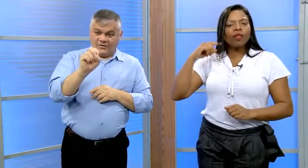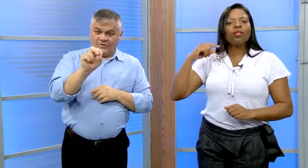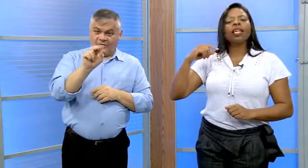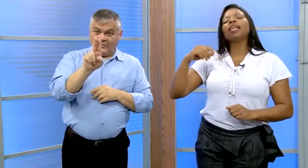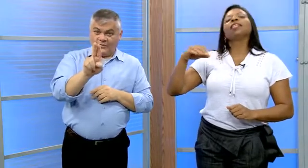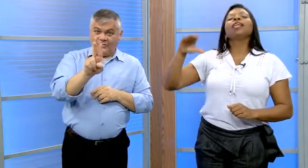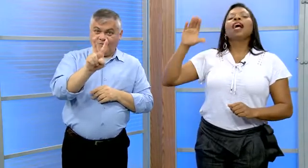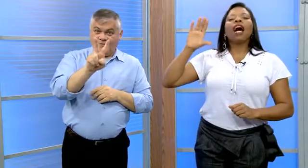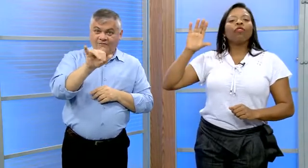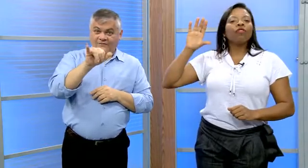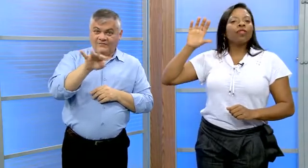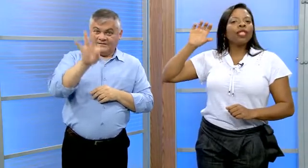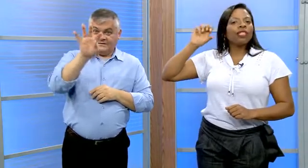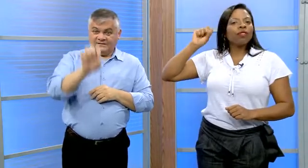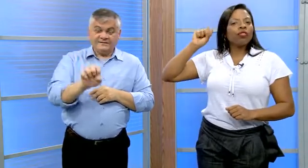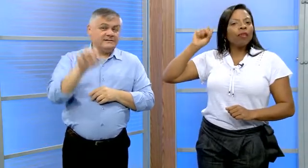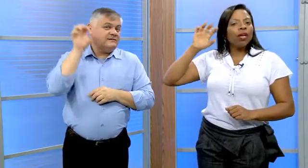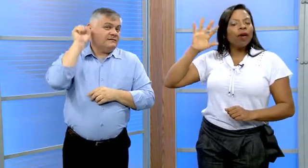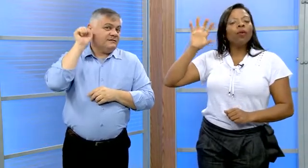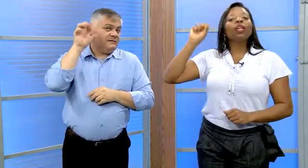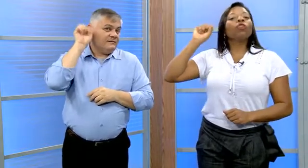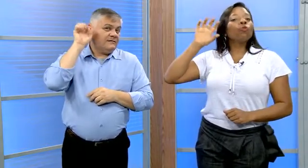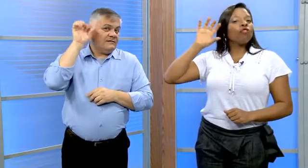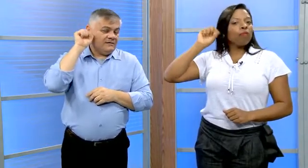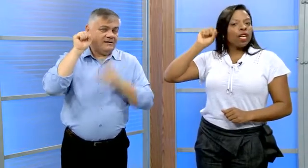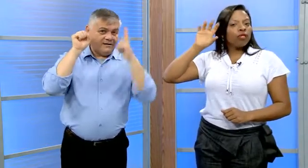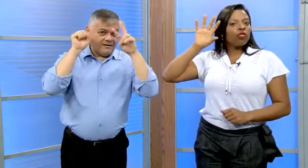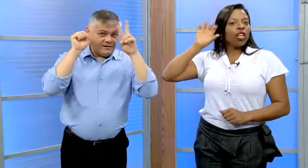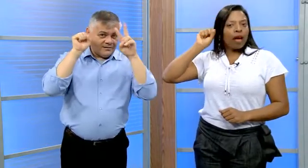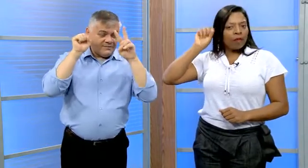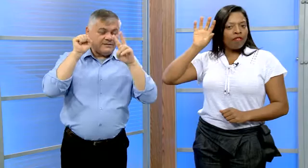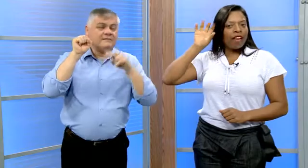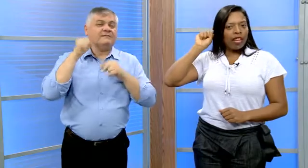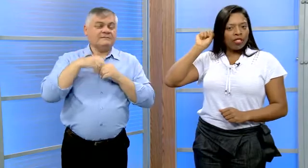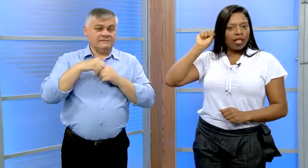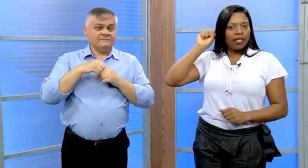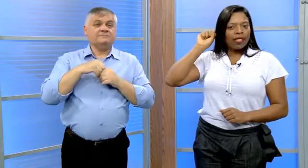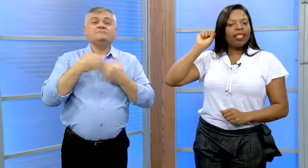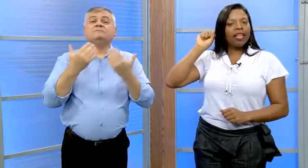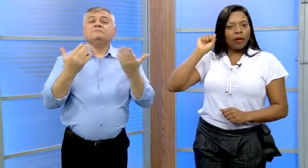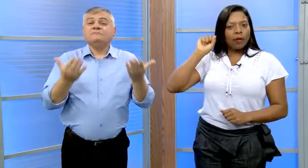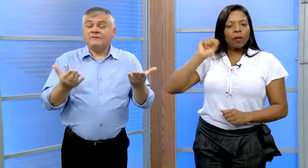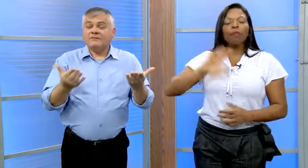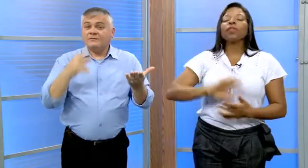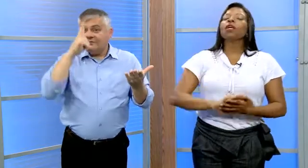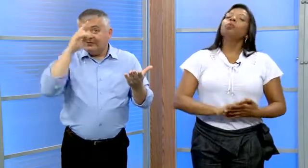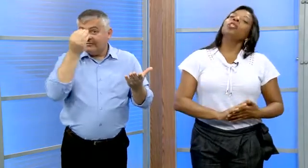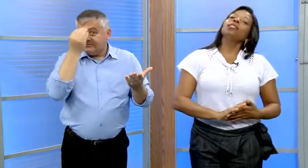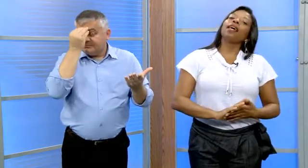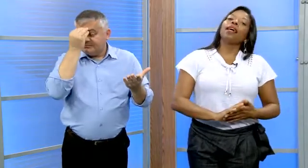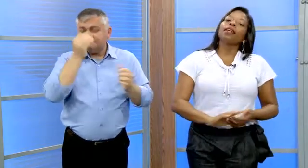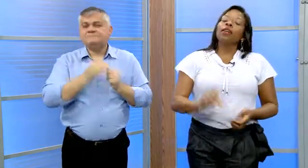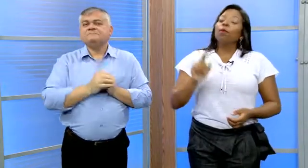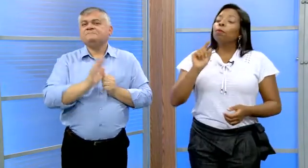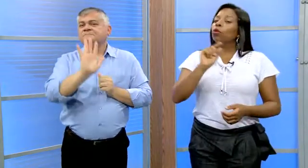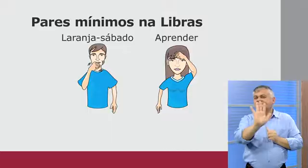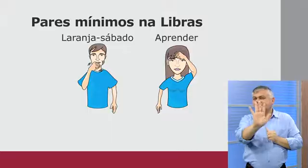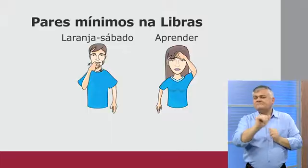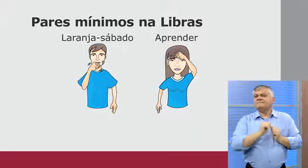localização dele, a configuração de mão e o movimento de abre e fecha? Lembram? Pois é, muito parecido